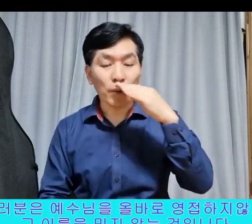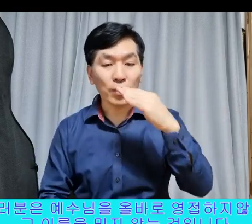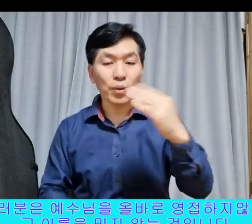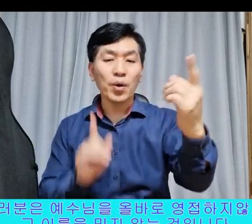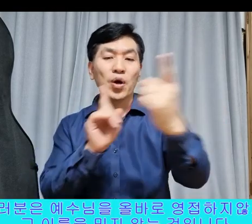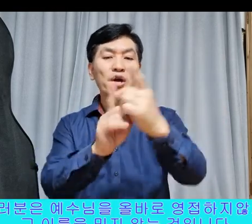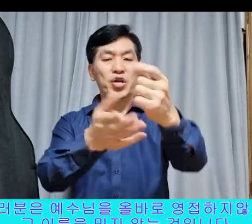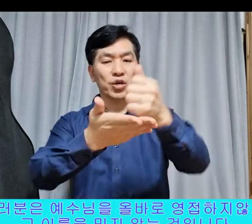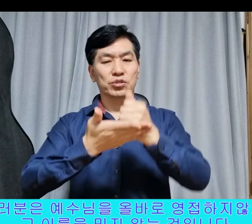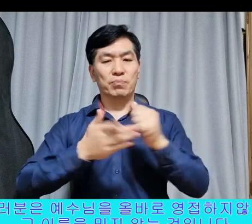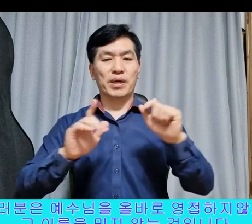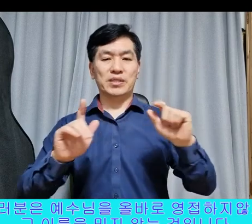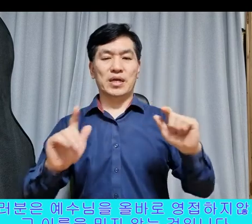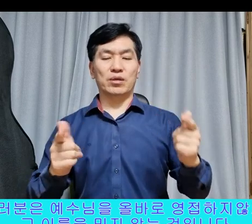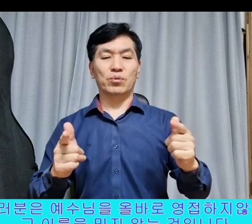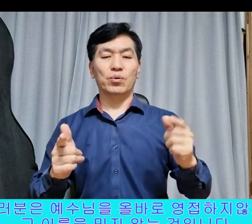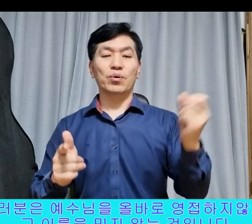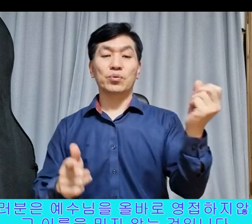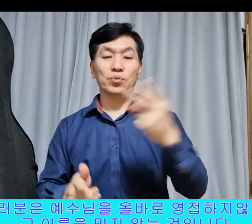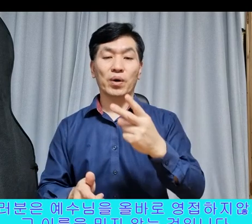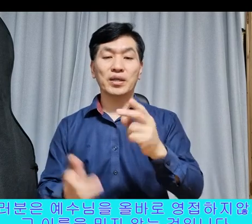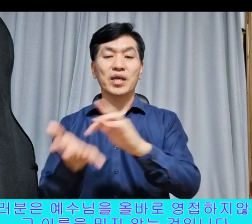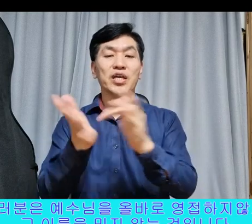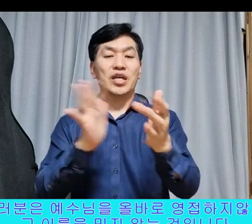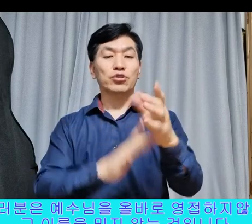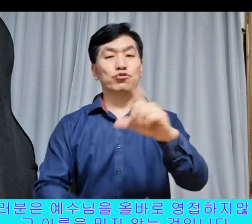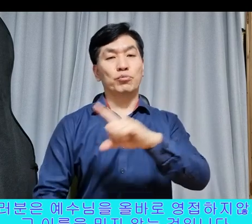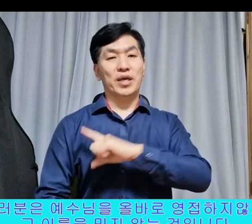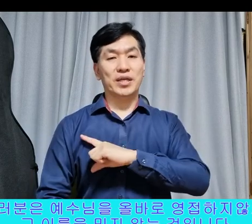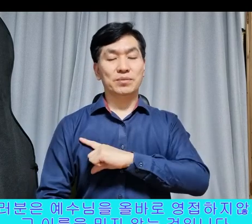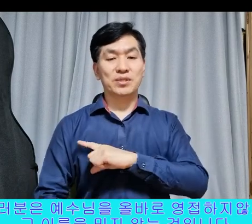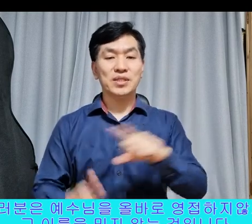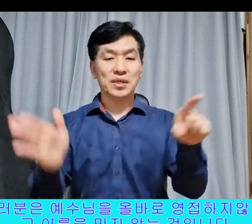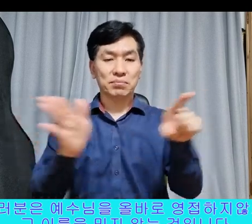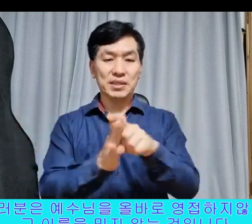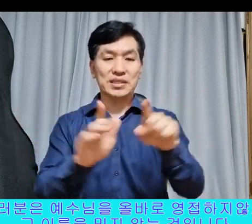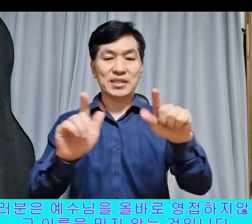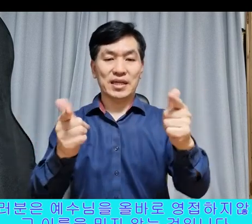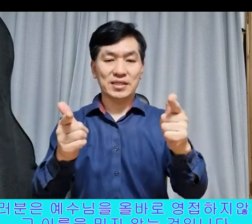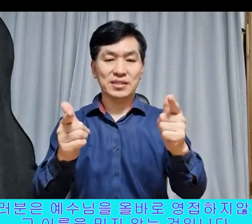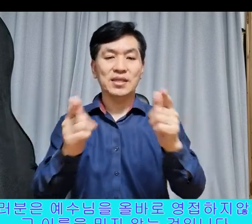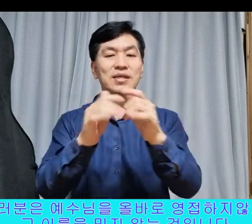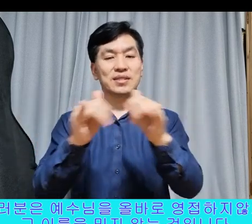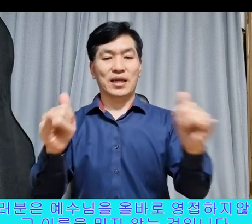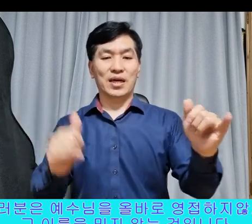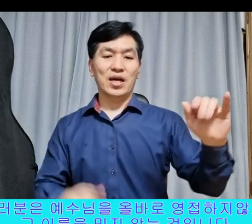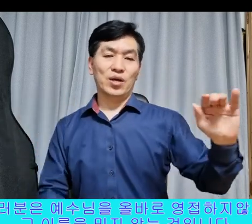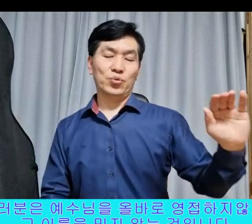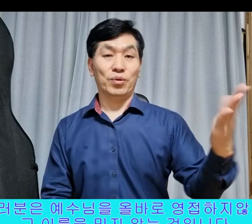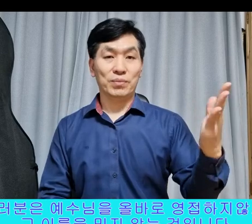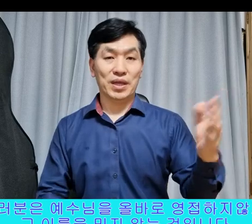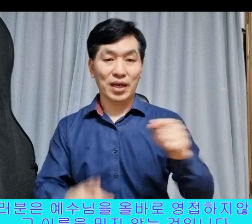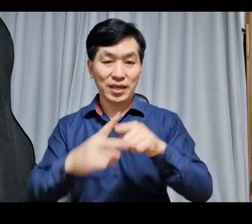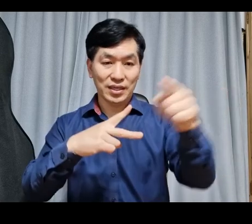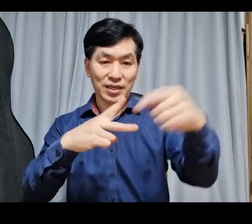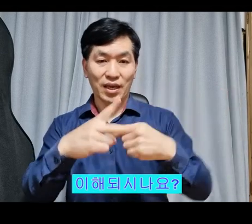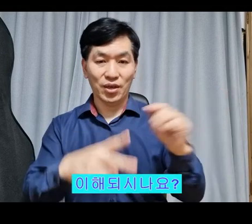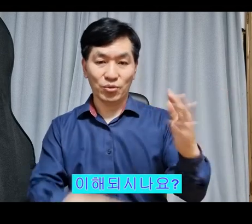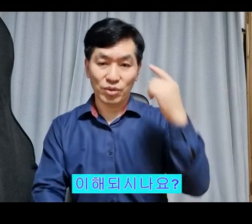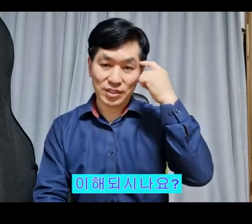올바로 영접하지 않고 또한 예수님의 이름을 믿지 않는 자가 됩니다.